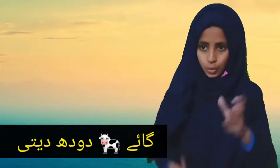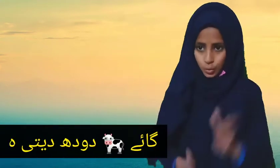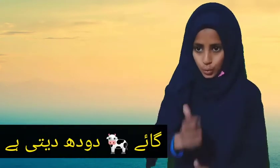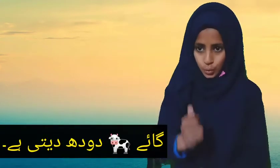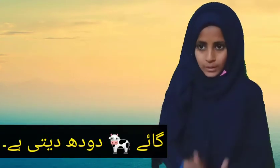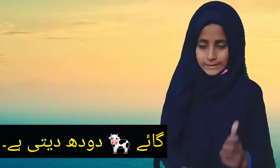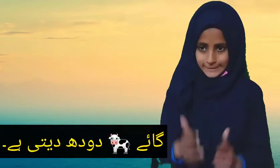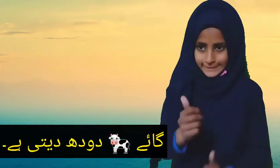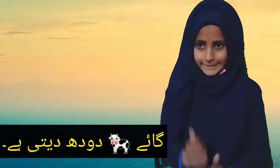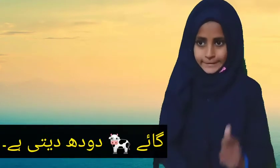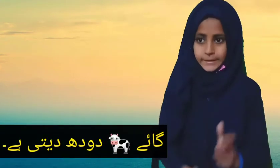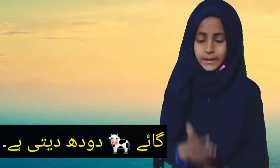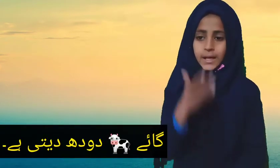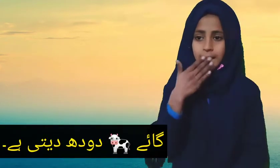दूध देती है।